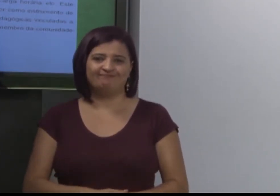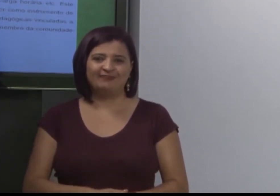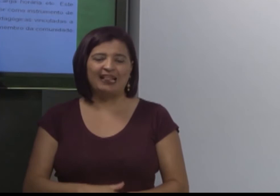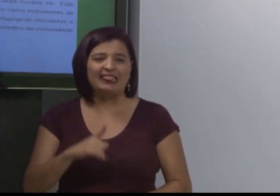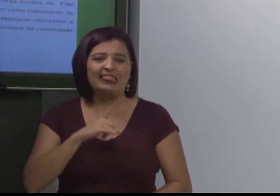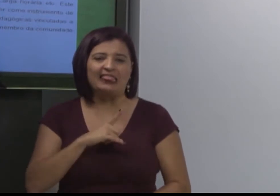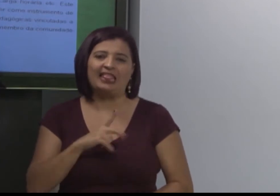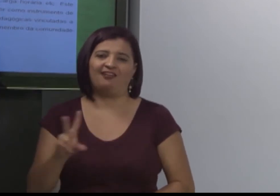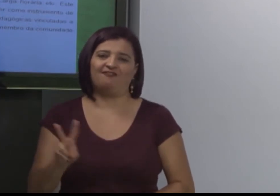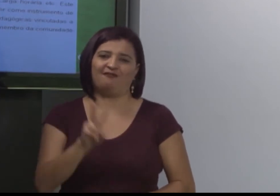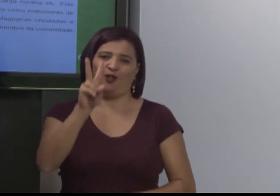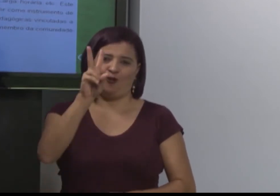E isso deve ser valorizado.